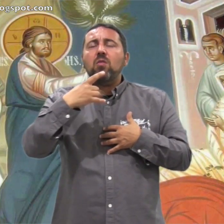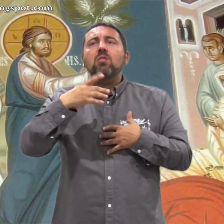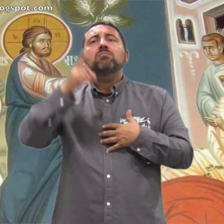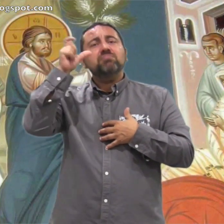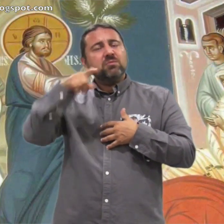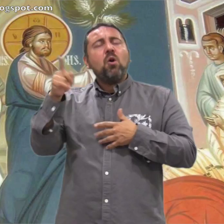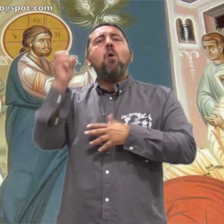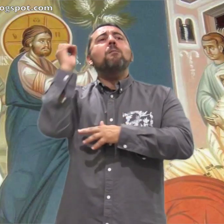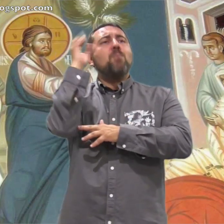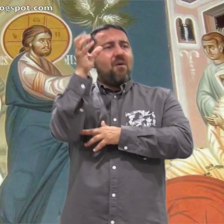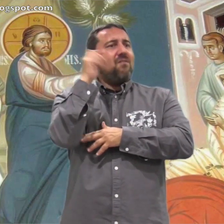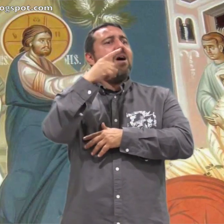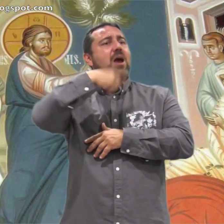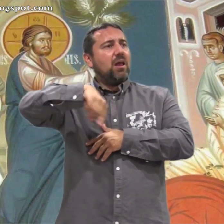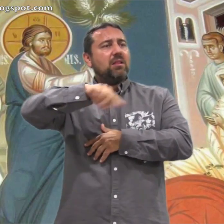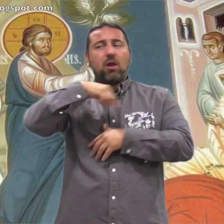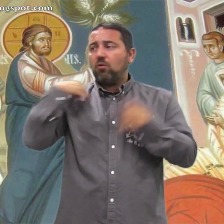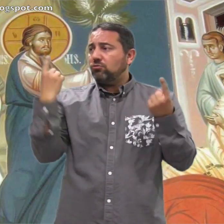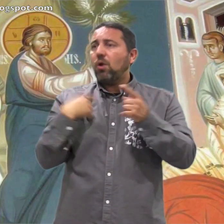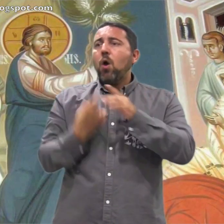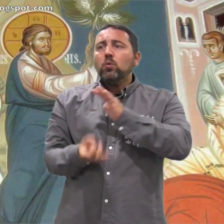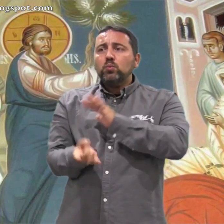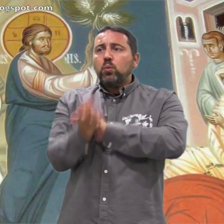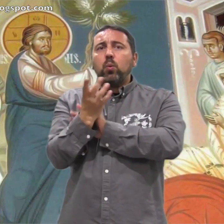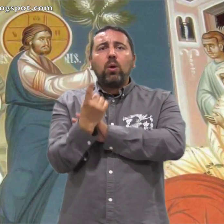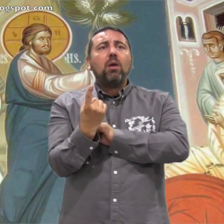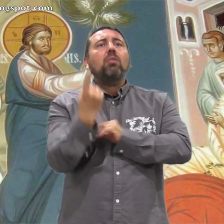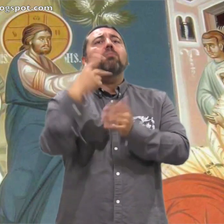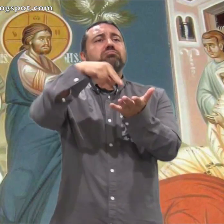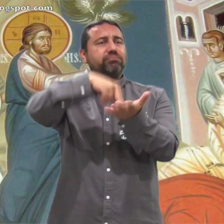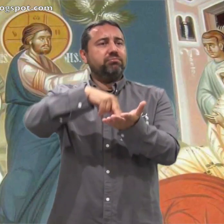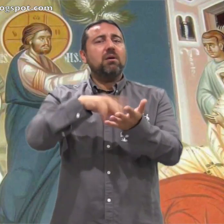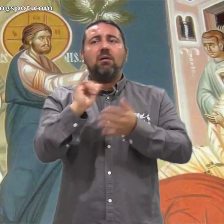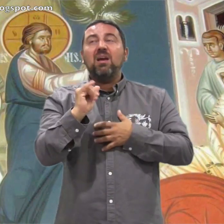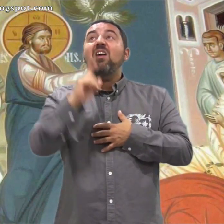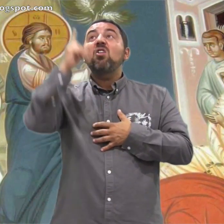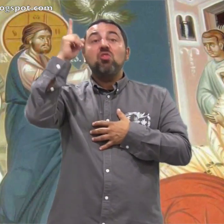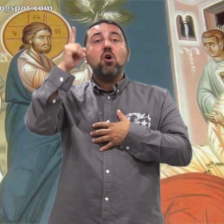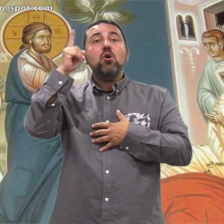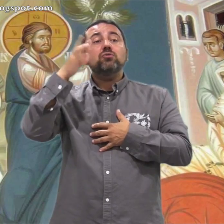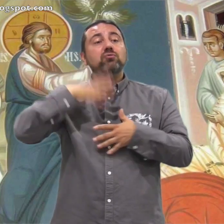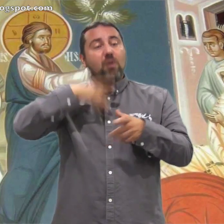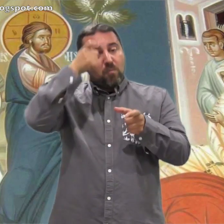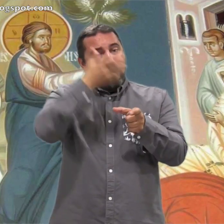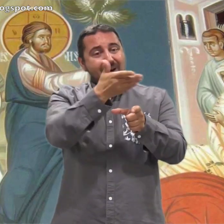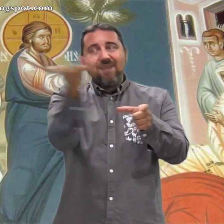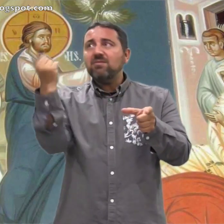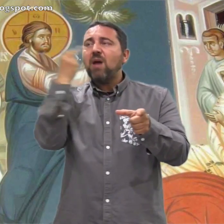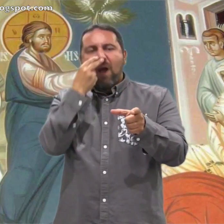diciendo: "Un gran profeta ha surgido entre nosotros. Dios ha visitado a